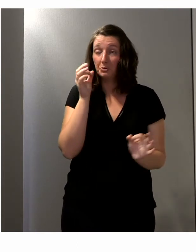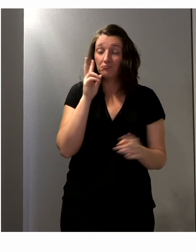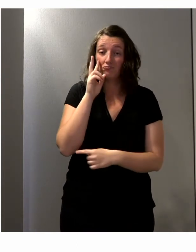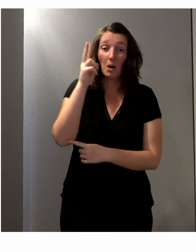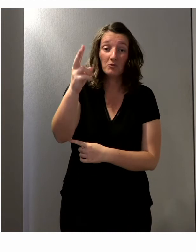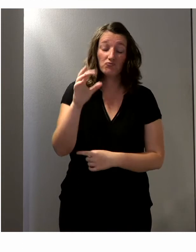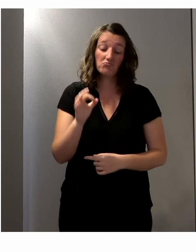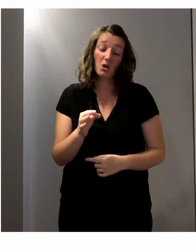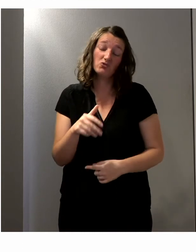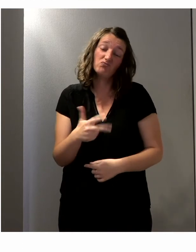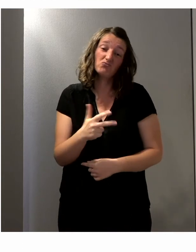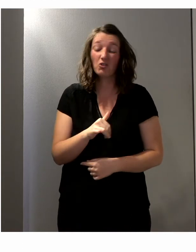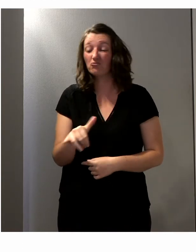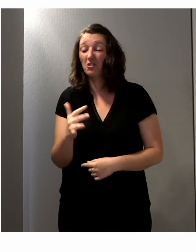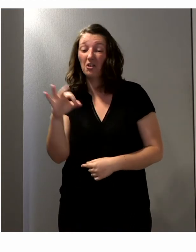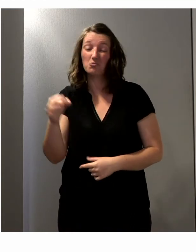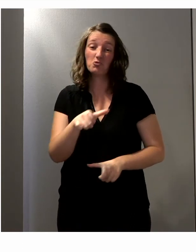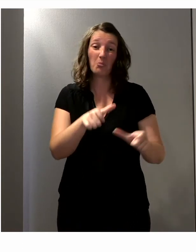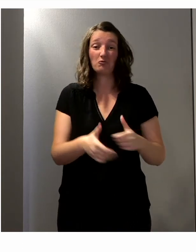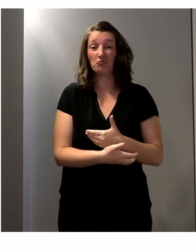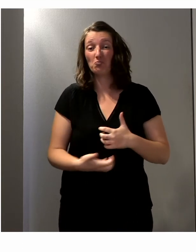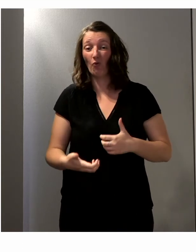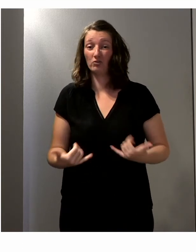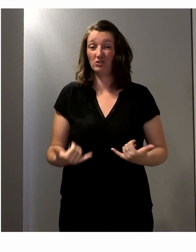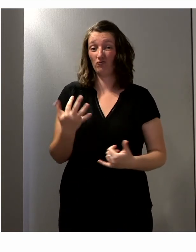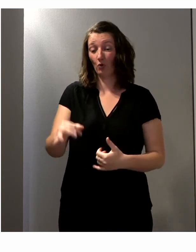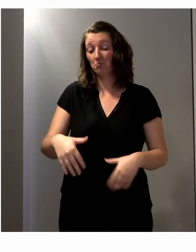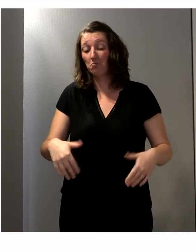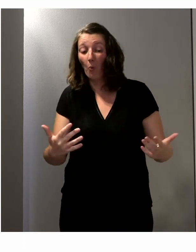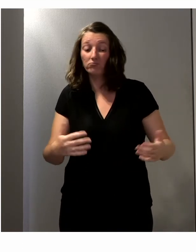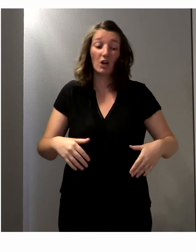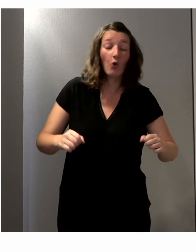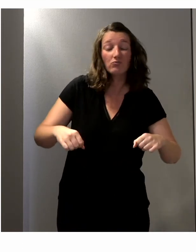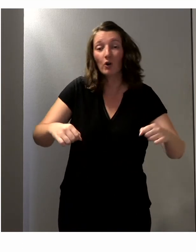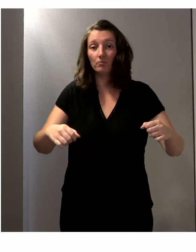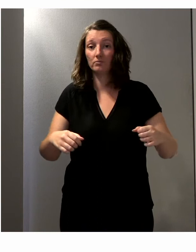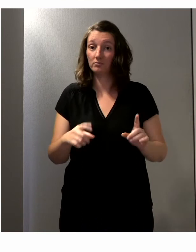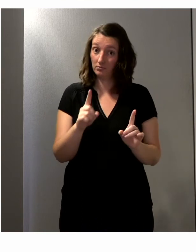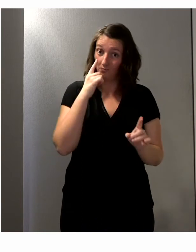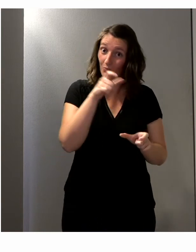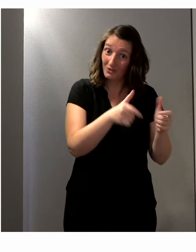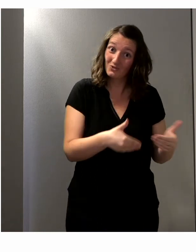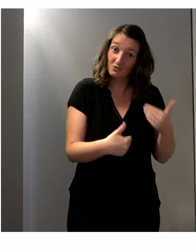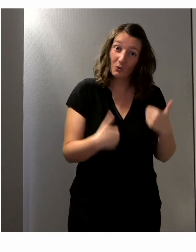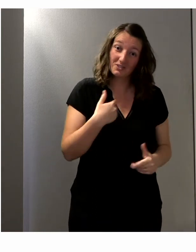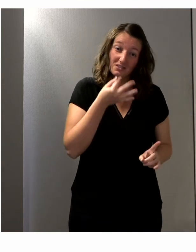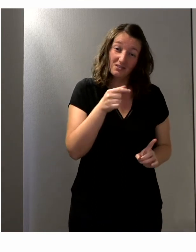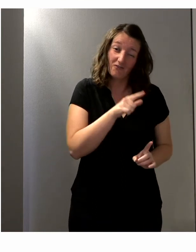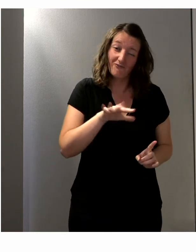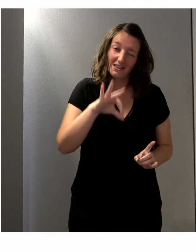ce taux de pauvreté entre 13 et 15%, 25% pour les personnes en situation de handicap, ce qui est